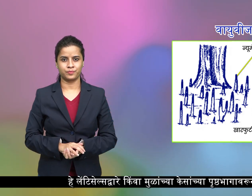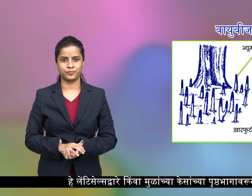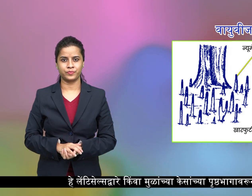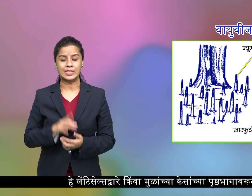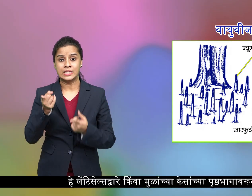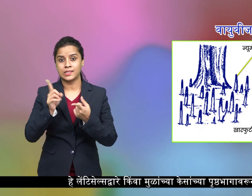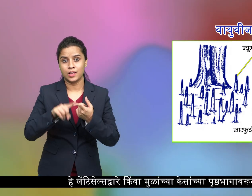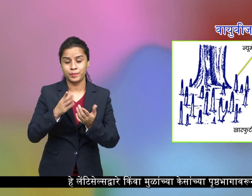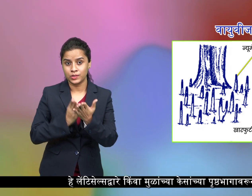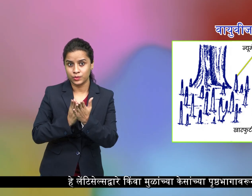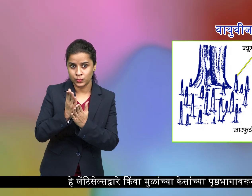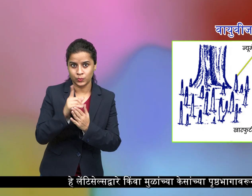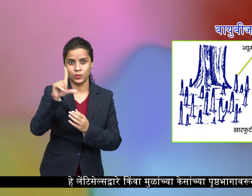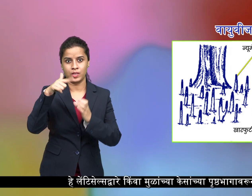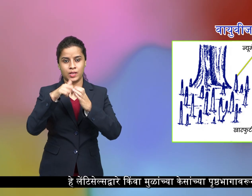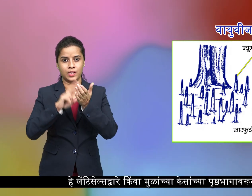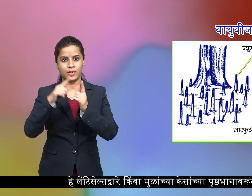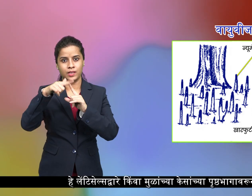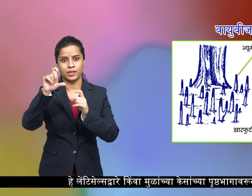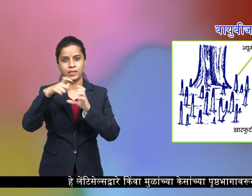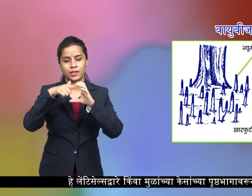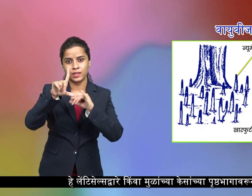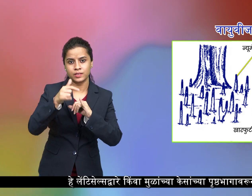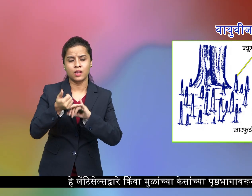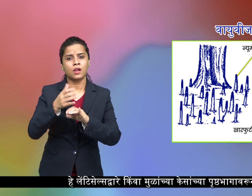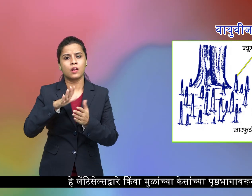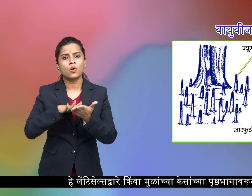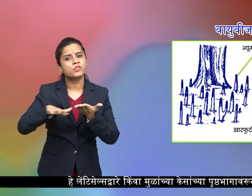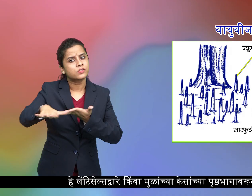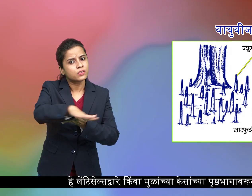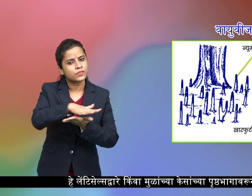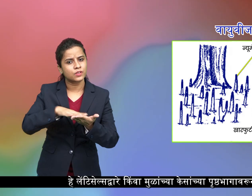हे लेंटिसेल्सद्वारे किंवा मुळांच्या केसांच्या पृष्ठभागावरून होते.